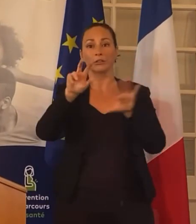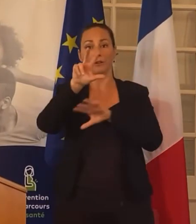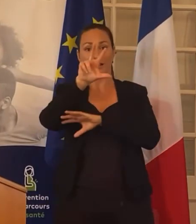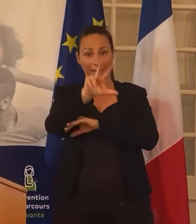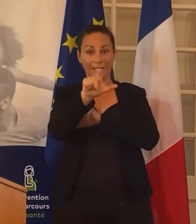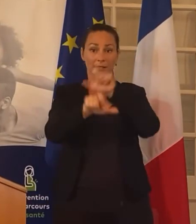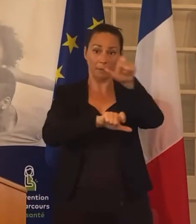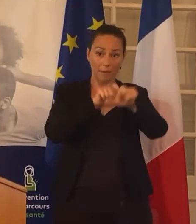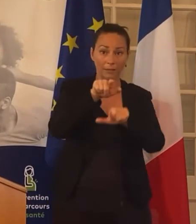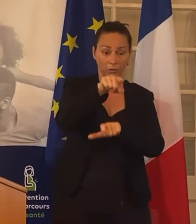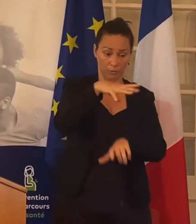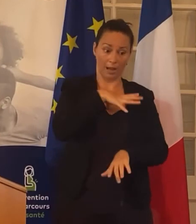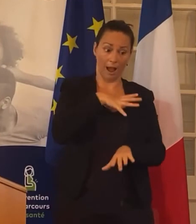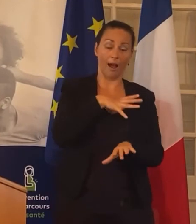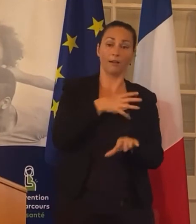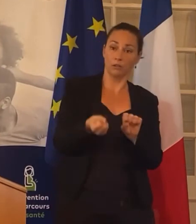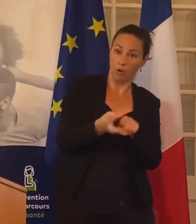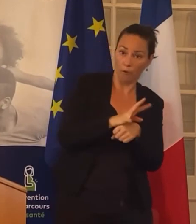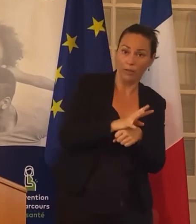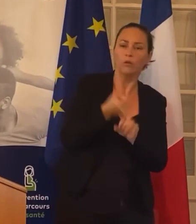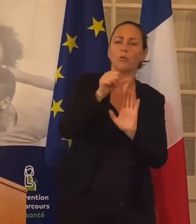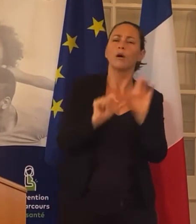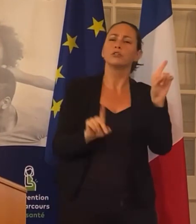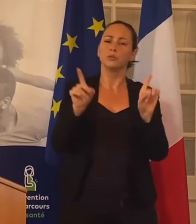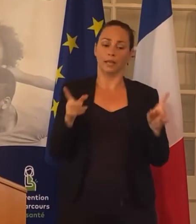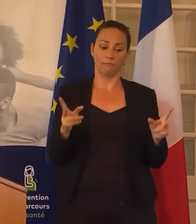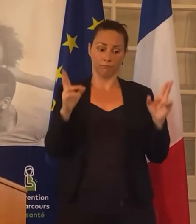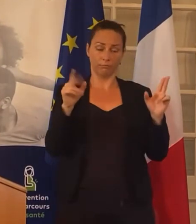comme contaminées pendant le mois de juillet,